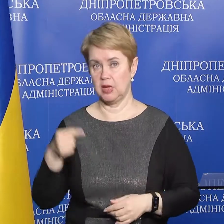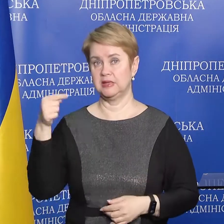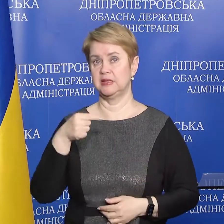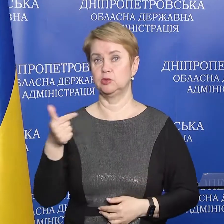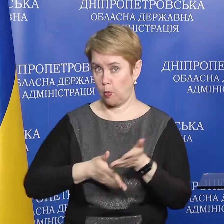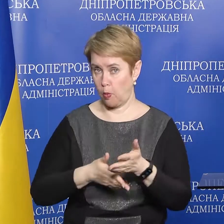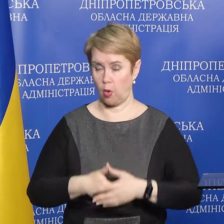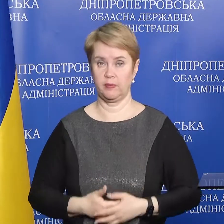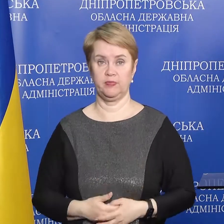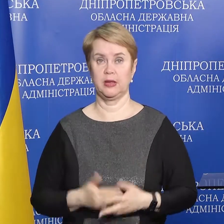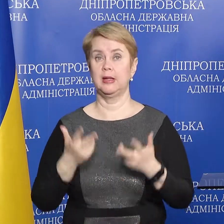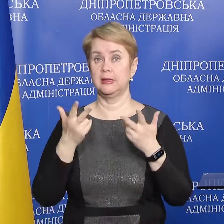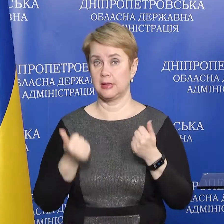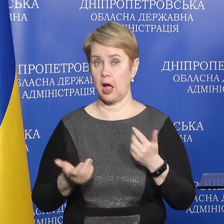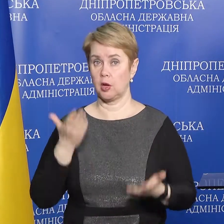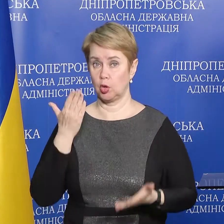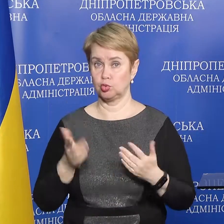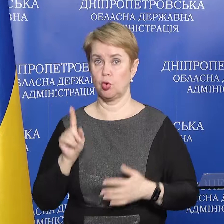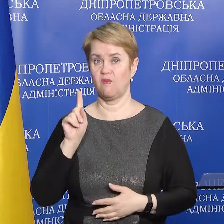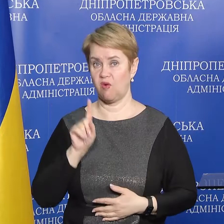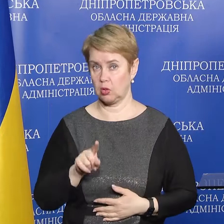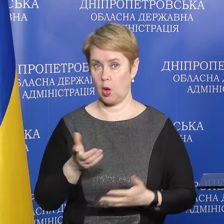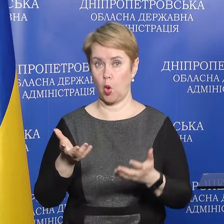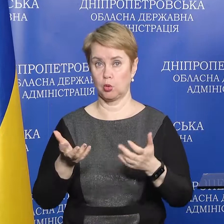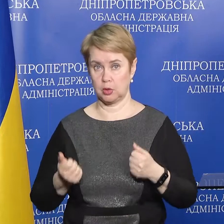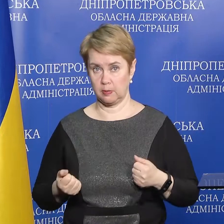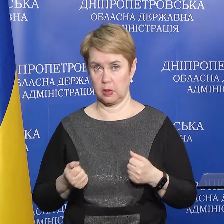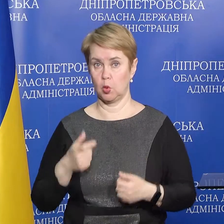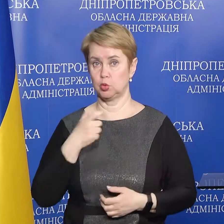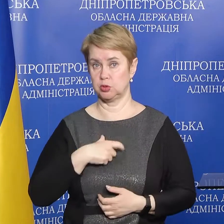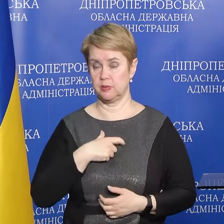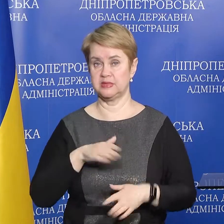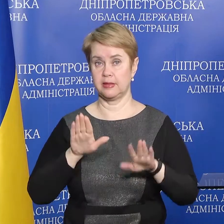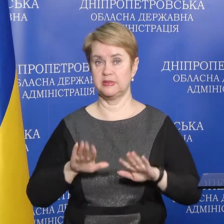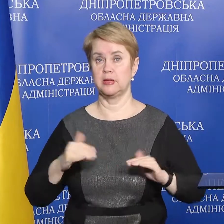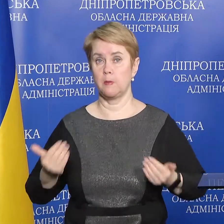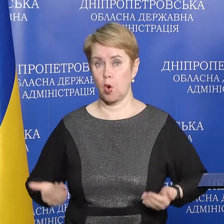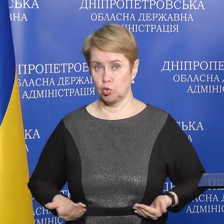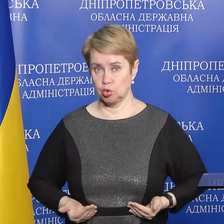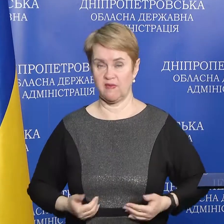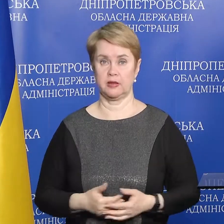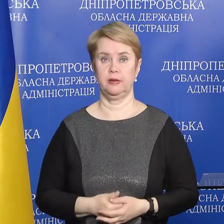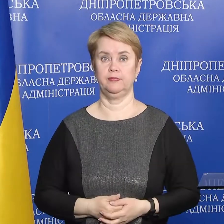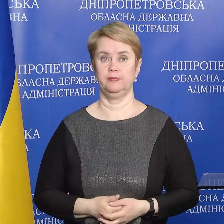1000 гривень. Да, якщо вона отримувала у себе за місцем проживання